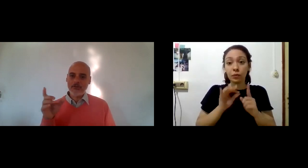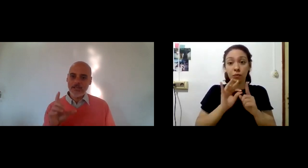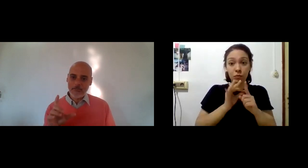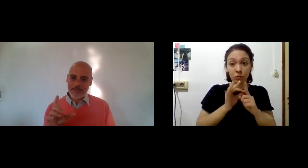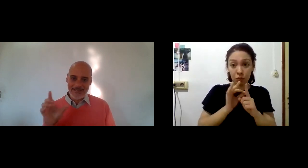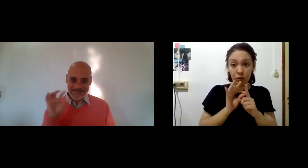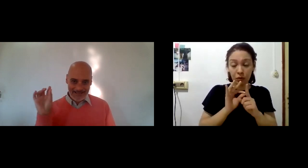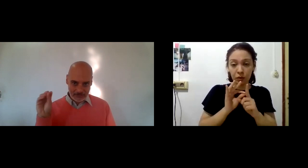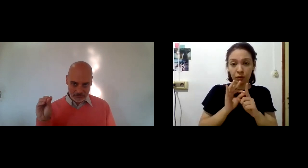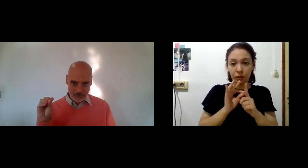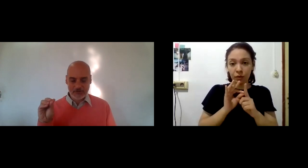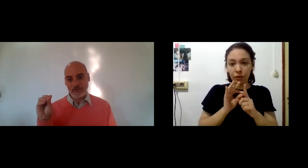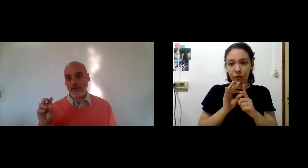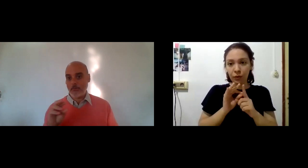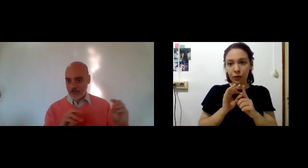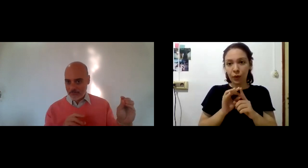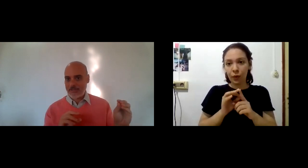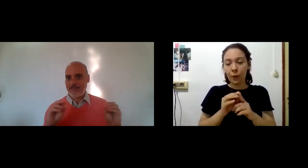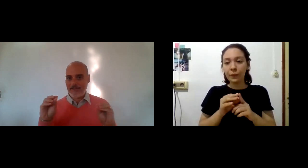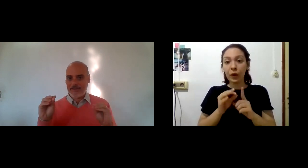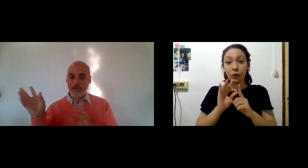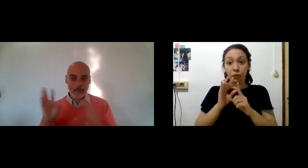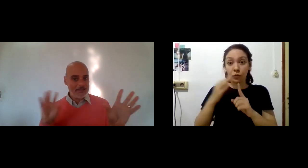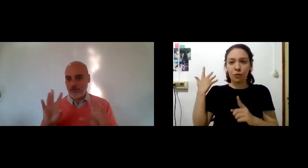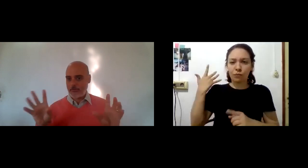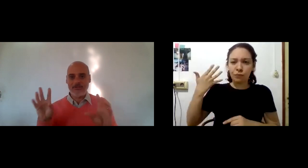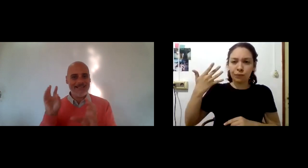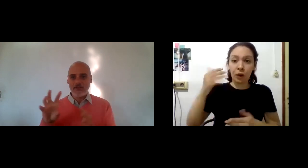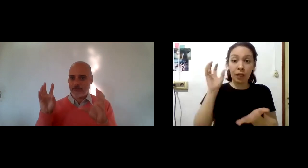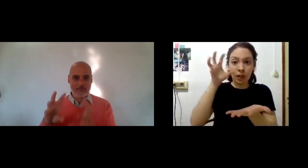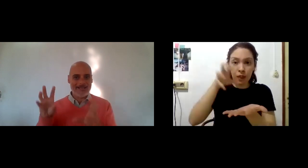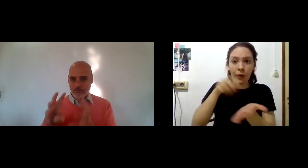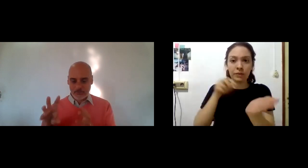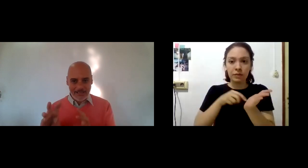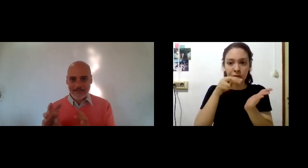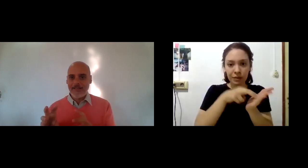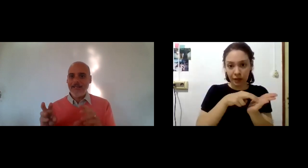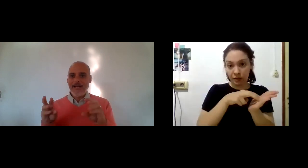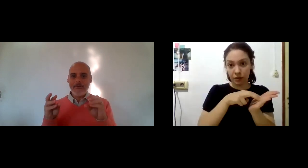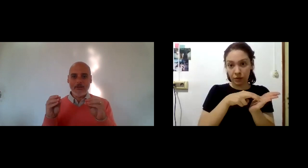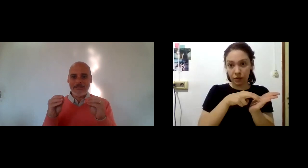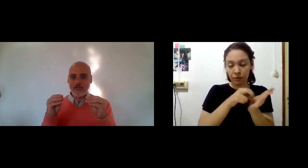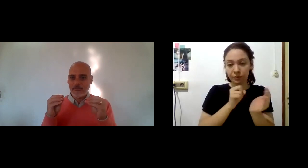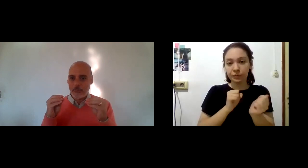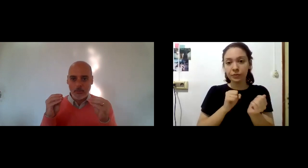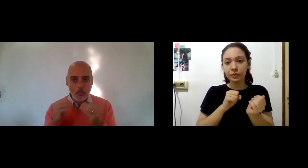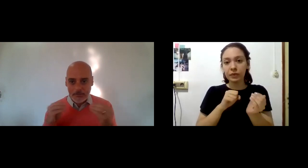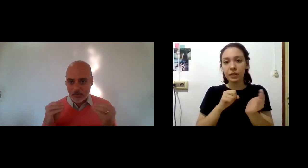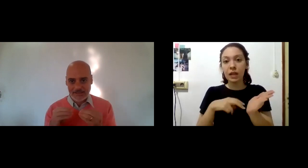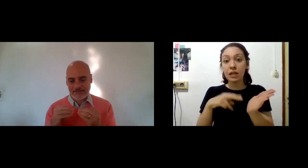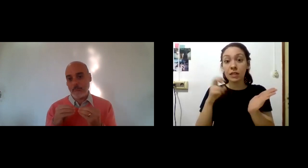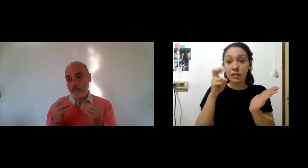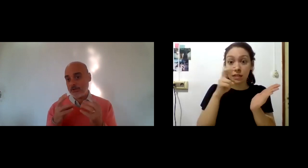está históricamente en Salto, sobre todo en Salto, pero Montevideo también, en todos, pero en Salto es particular, hay una conexión, pero